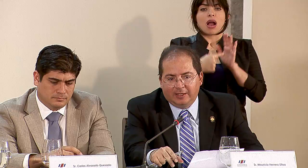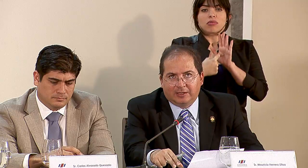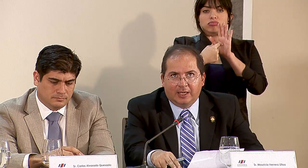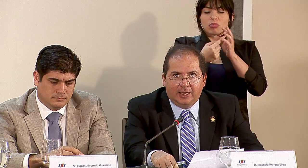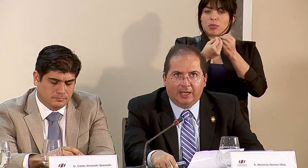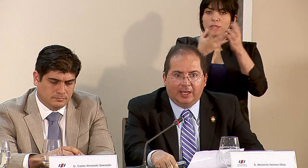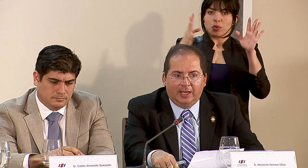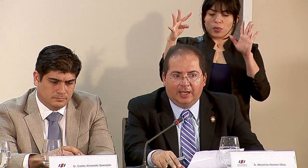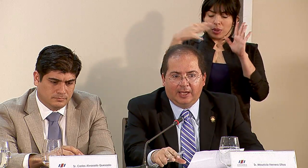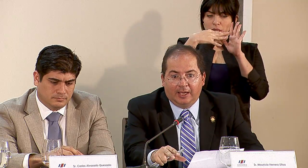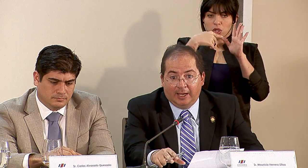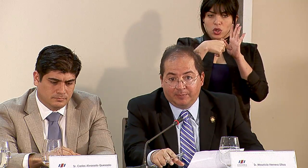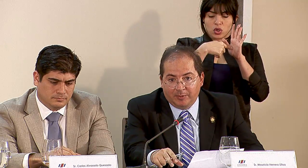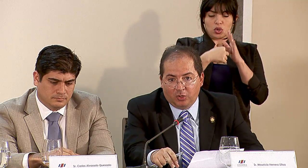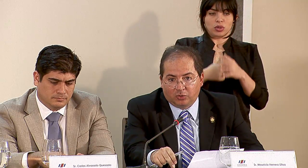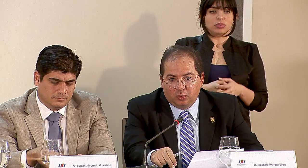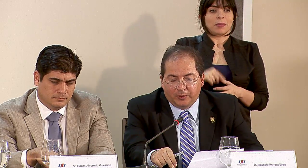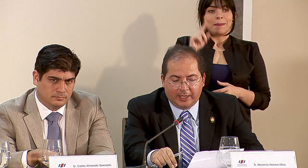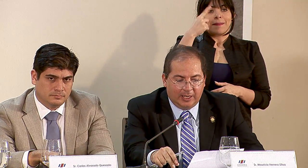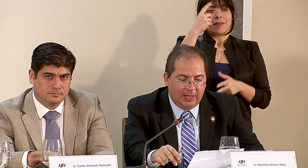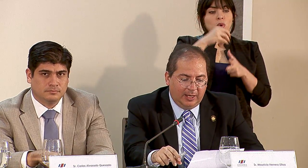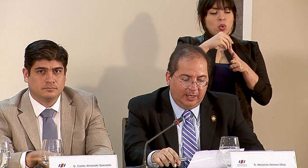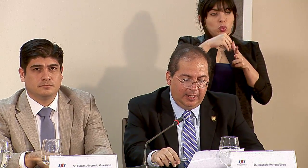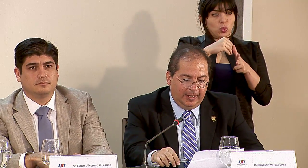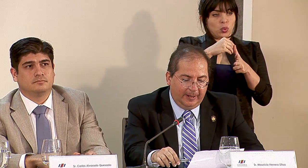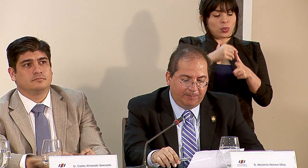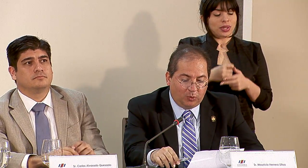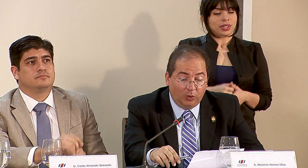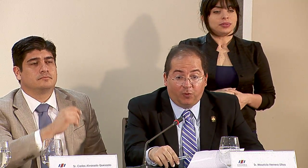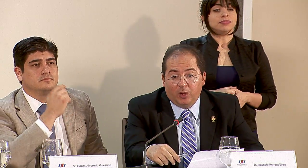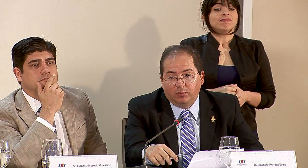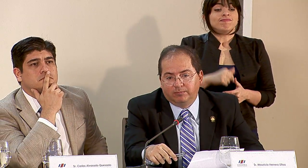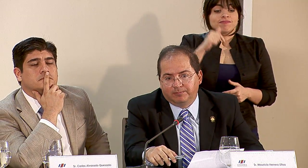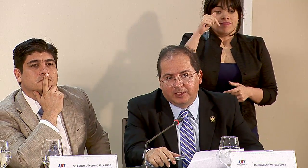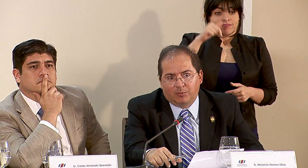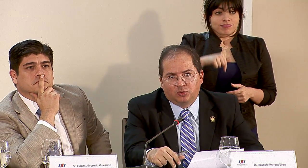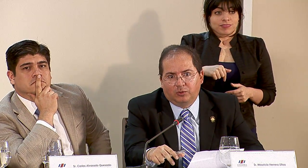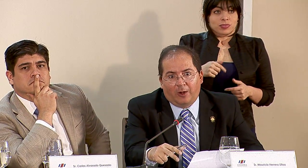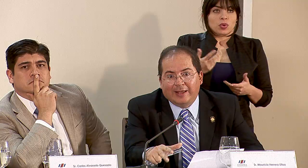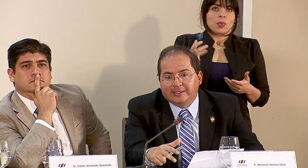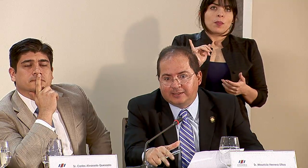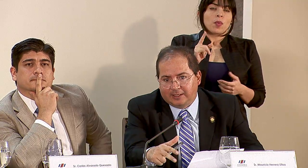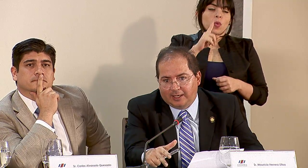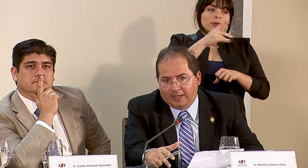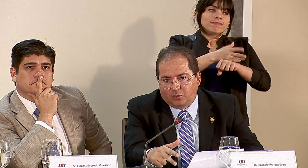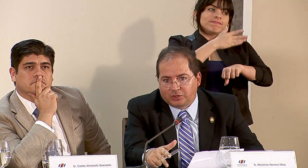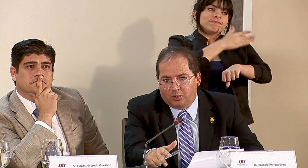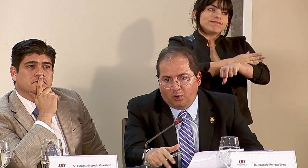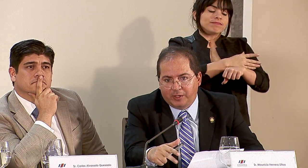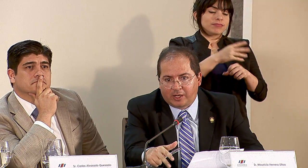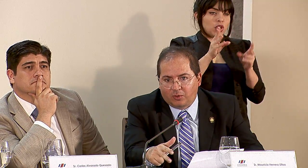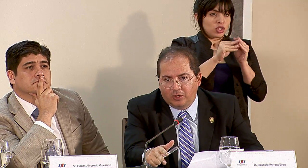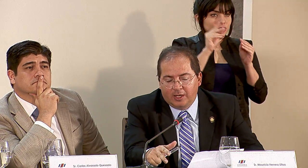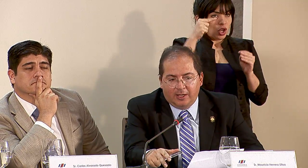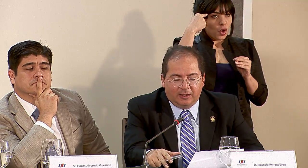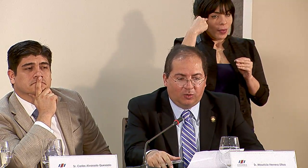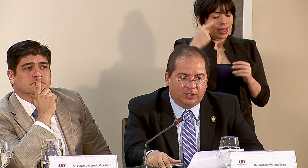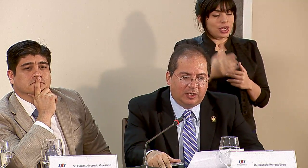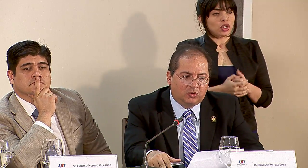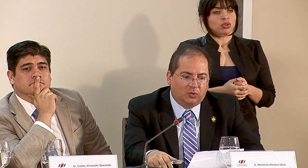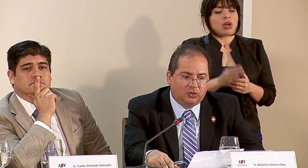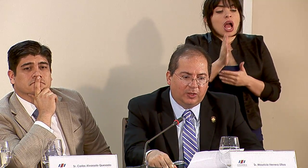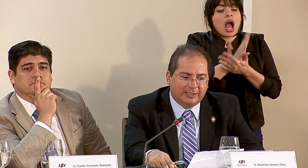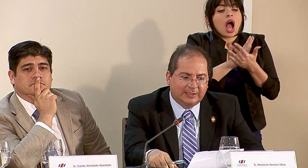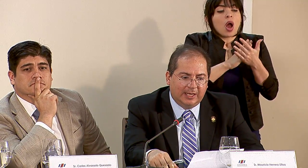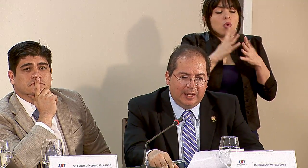públicamente el primero de octubre. Hoy fue un, digamos, un avance al Consejo Gobierno de